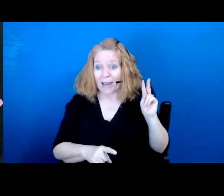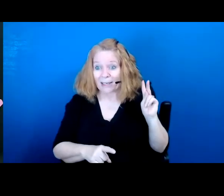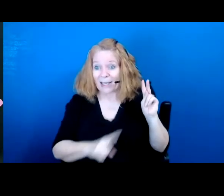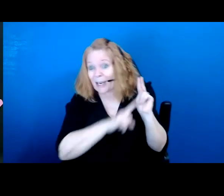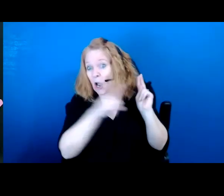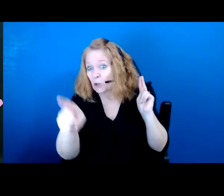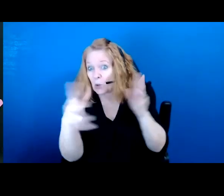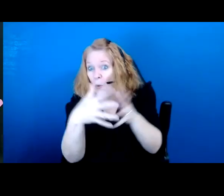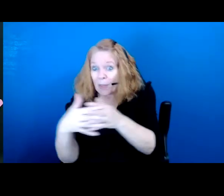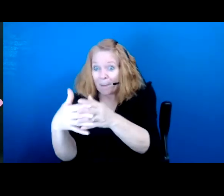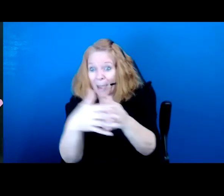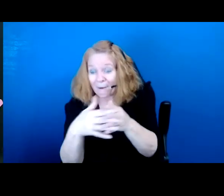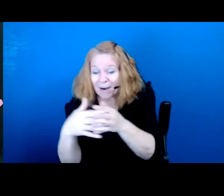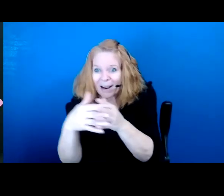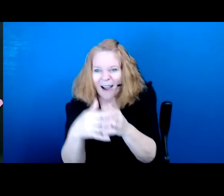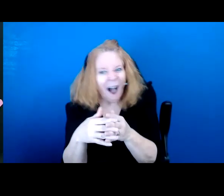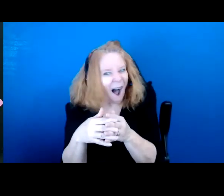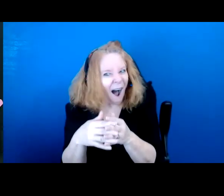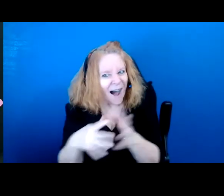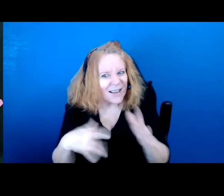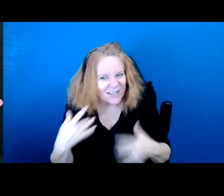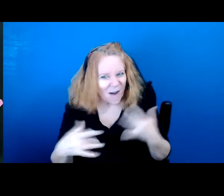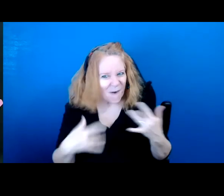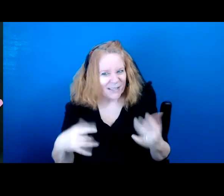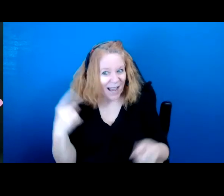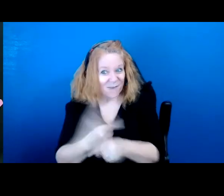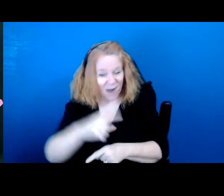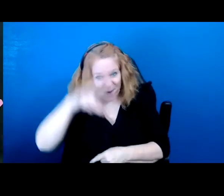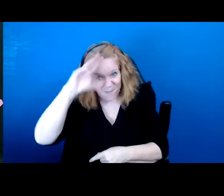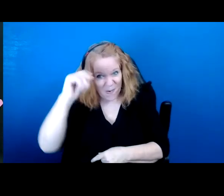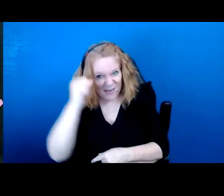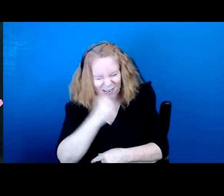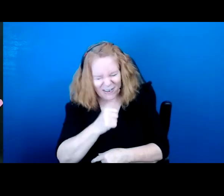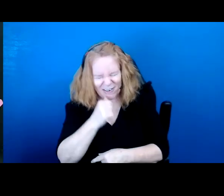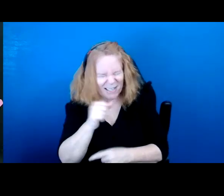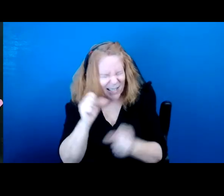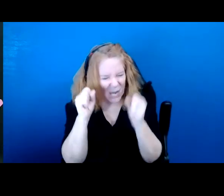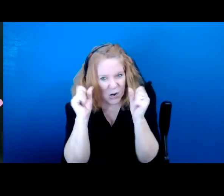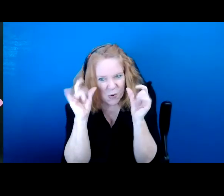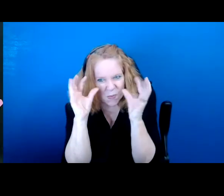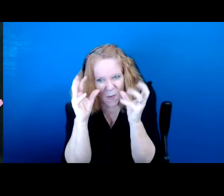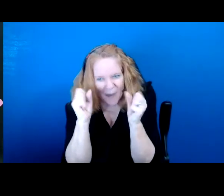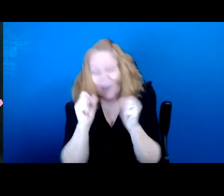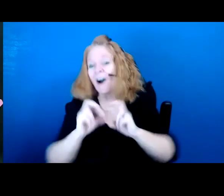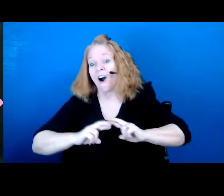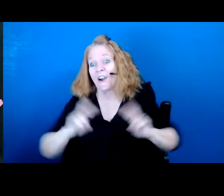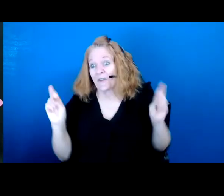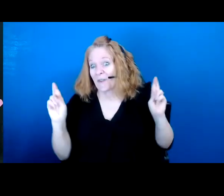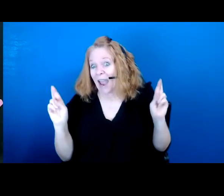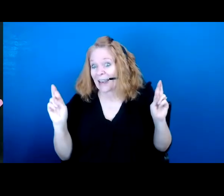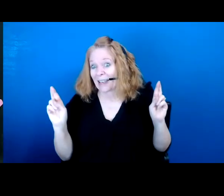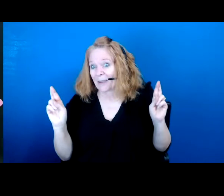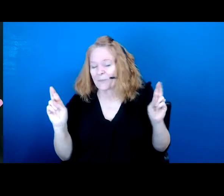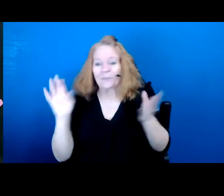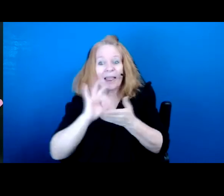así que desde el reino unido hacia américa va por ahí un último vuelta al abanico del